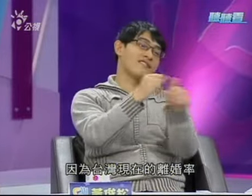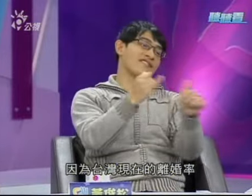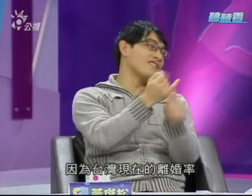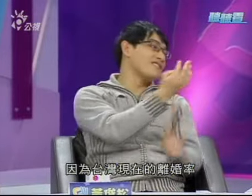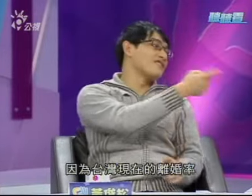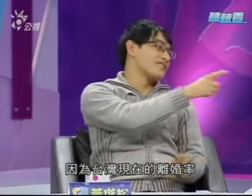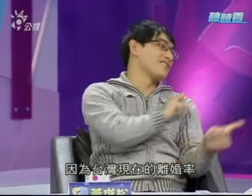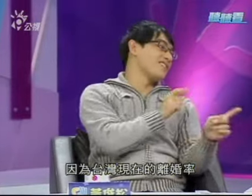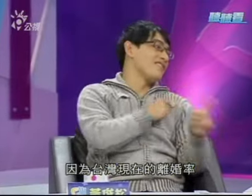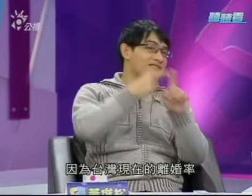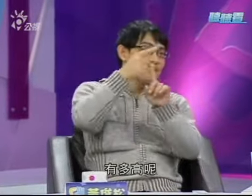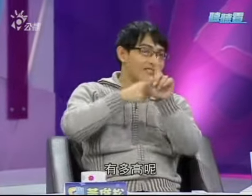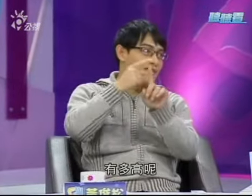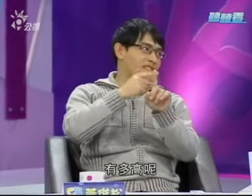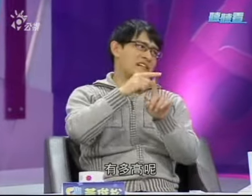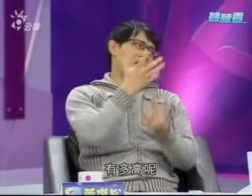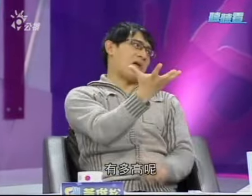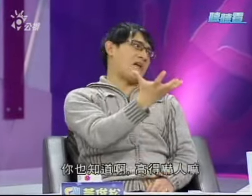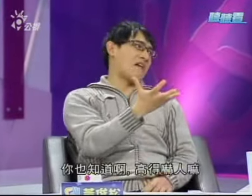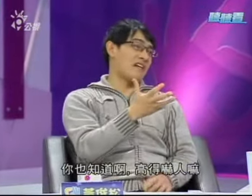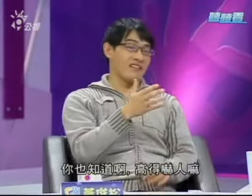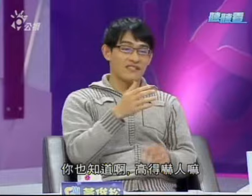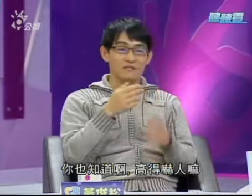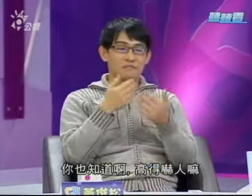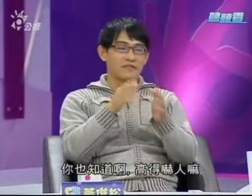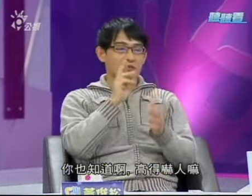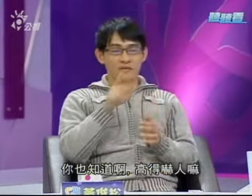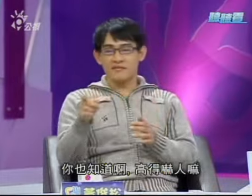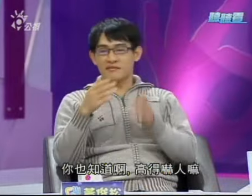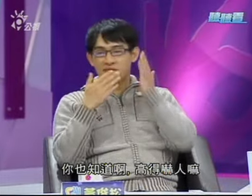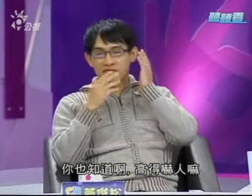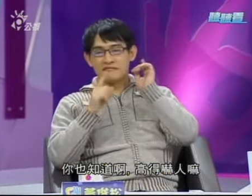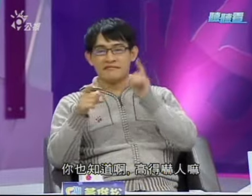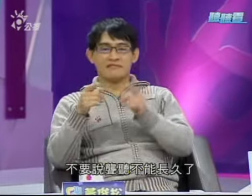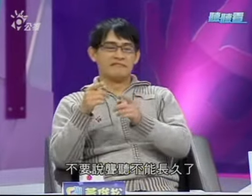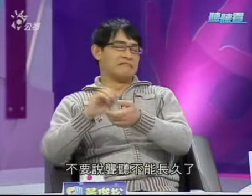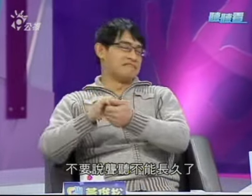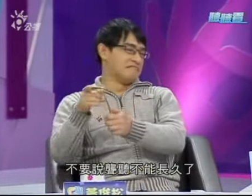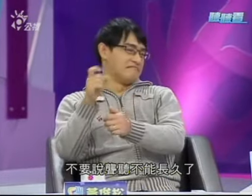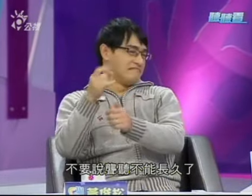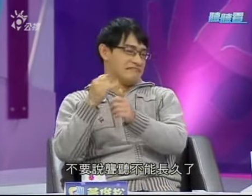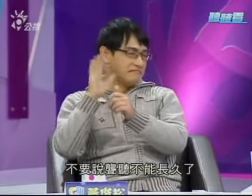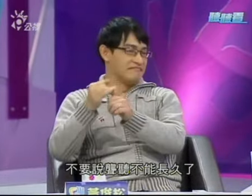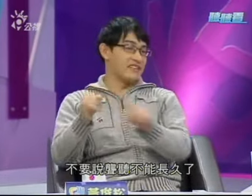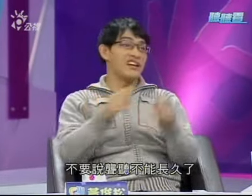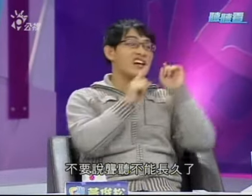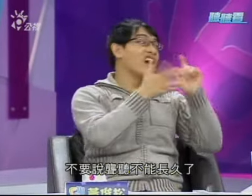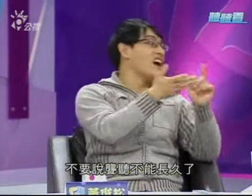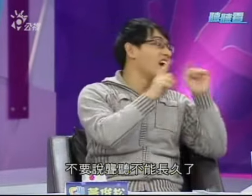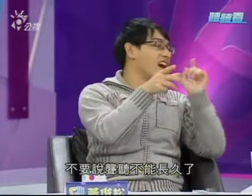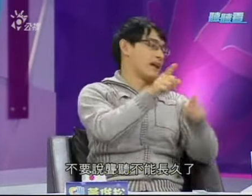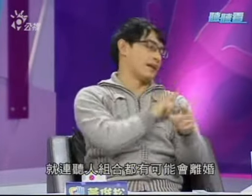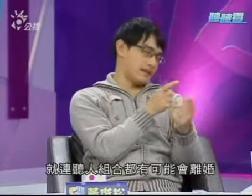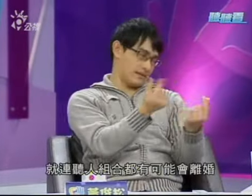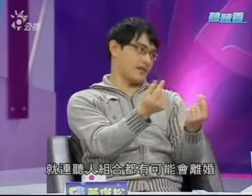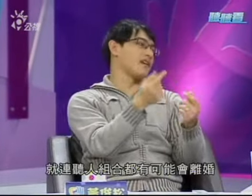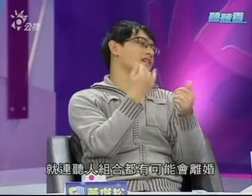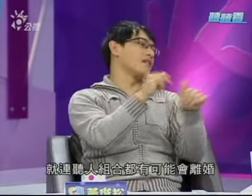现在的离婚率有多高呢你也知道啊高得吓人嘛不要说龙听不能长久了就连听人组